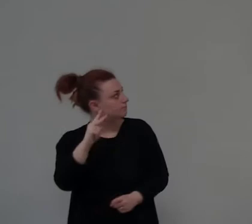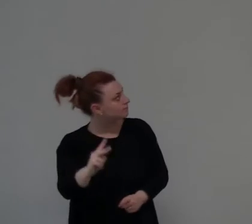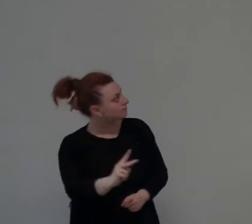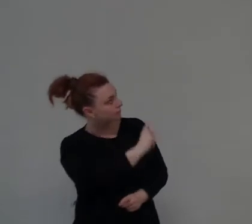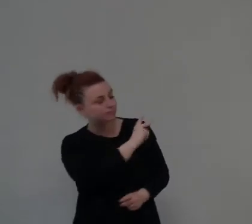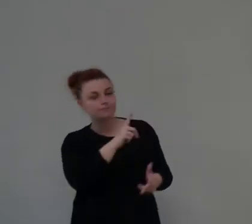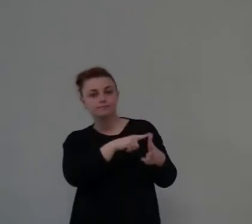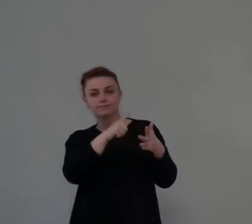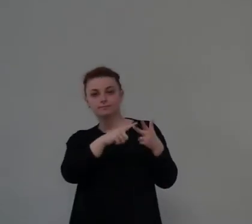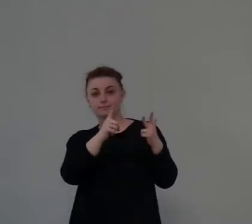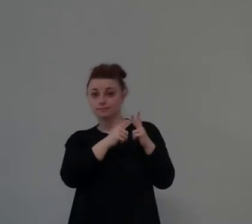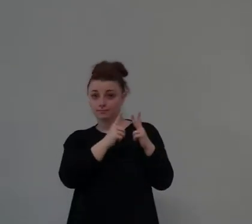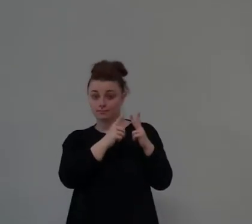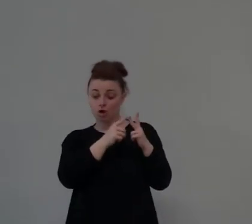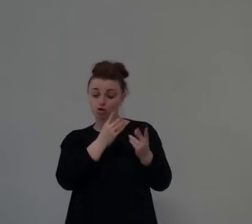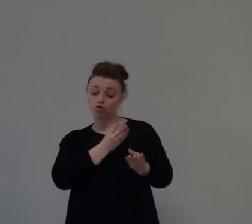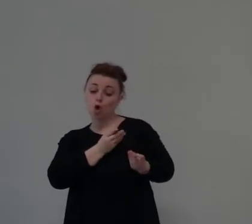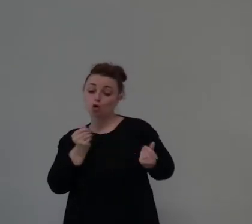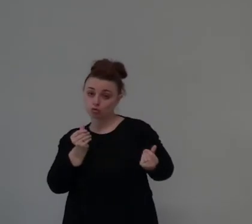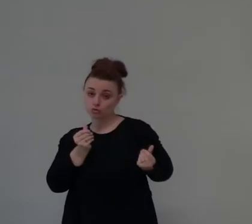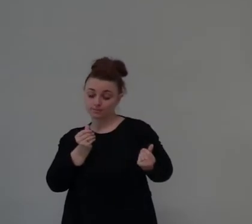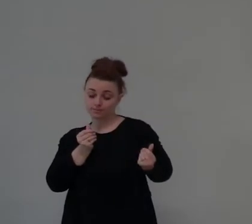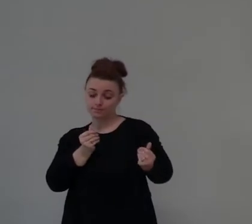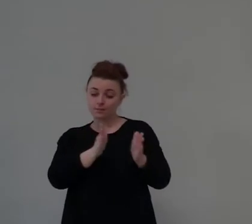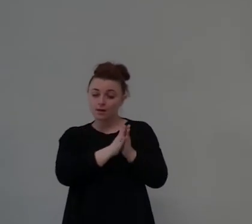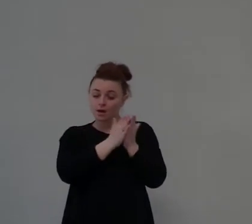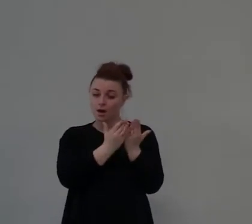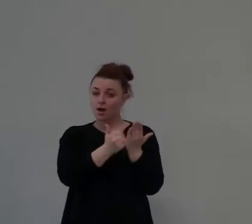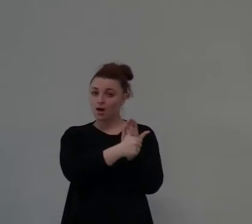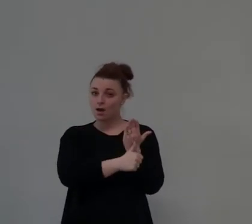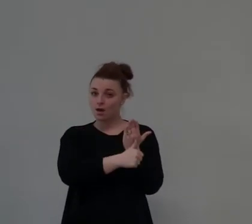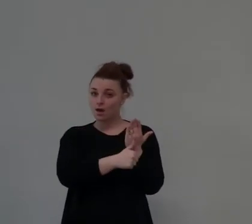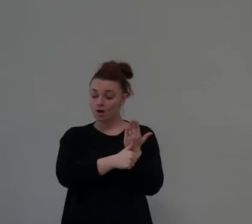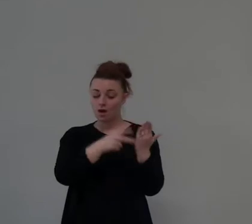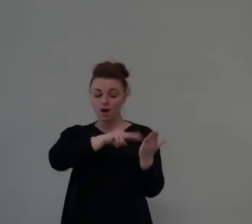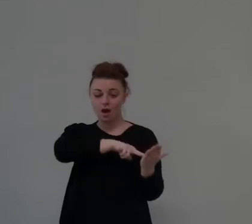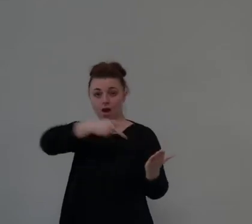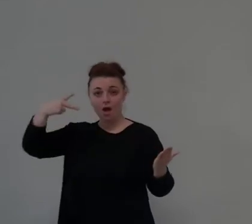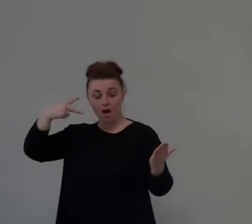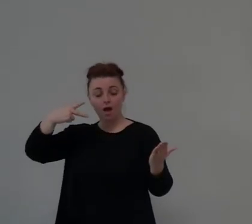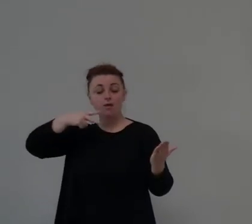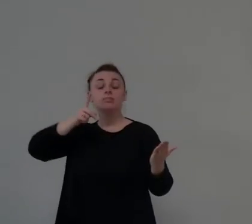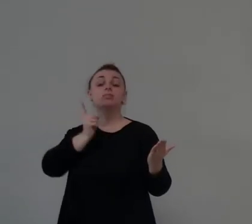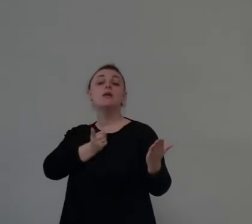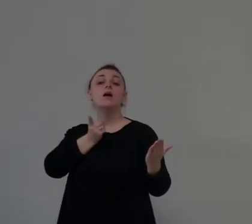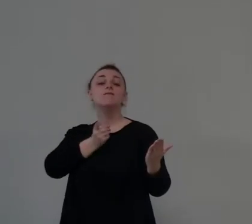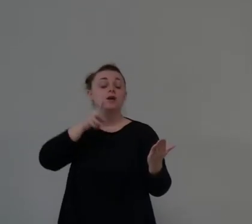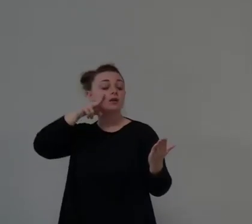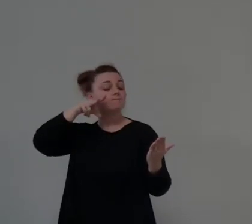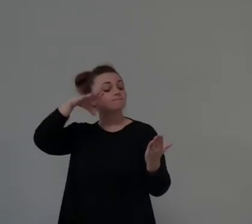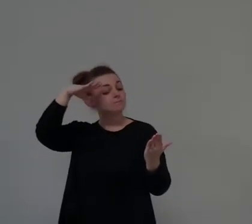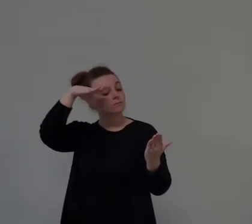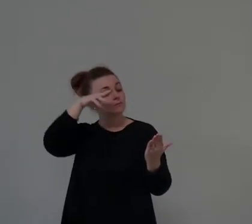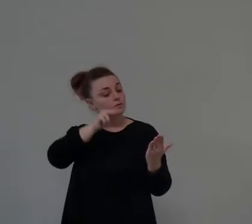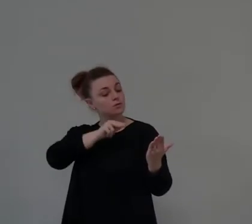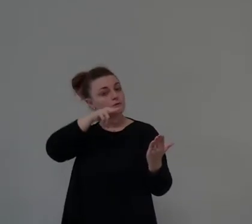Terzo punto, la soluzione: conosci la parola di Dio per vincere la tentazione. Conosci la parola di Dio per vincere